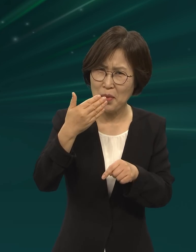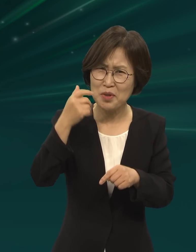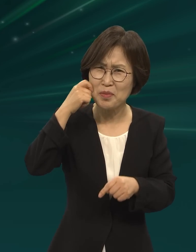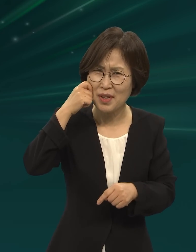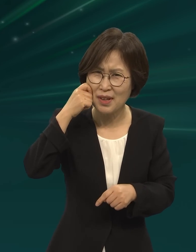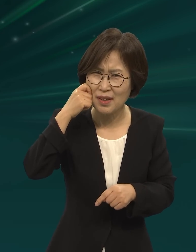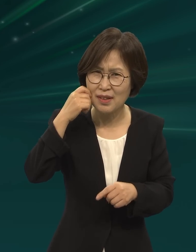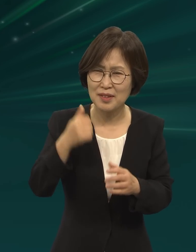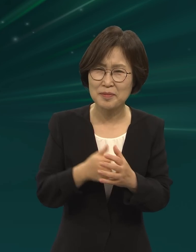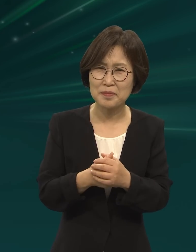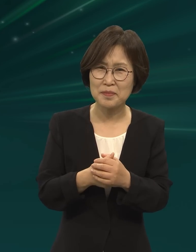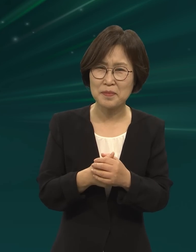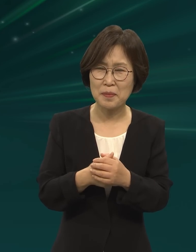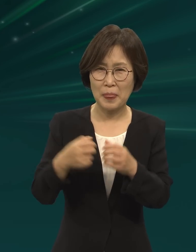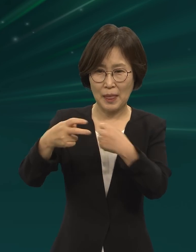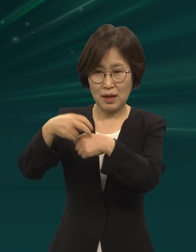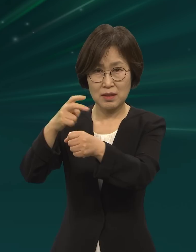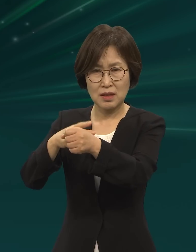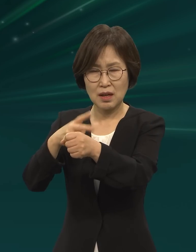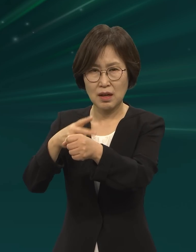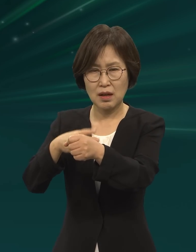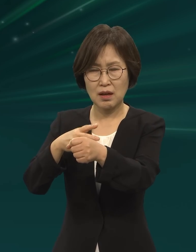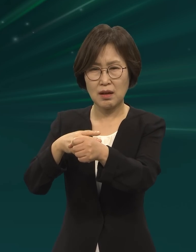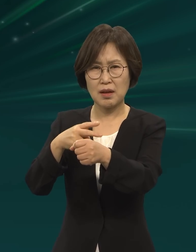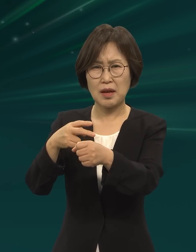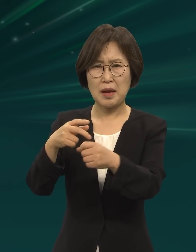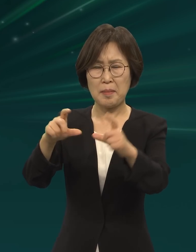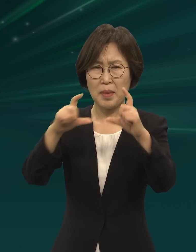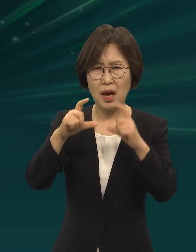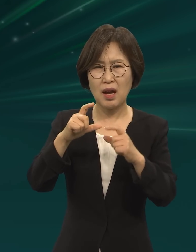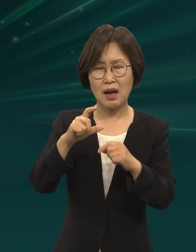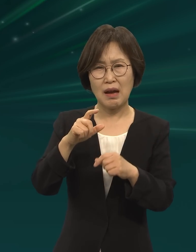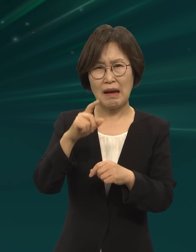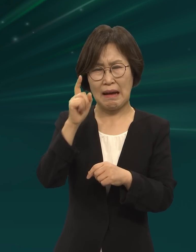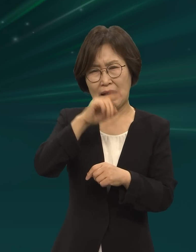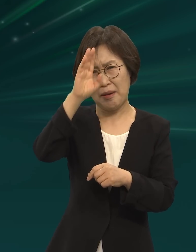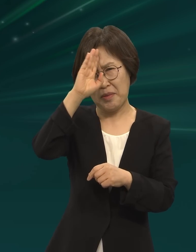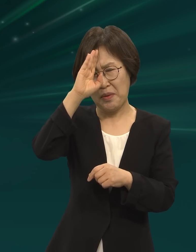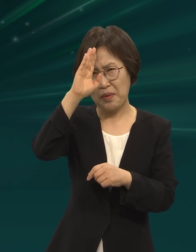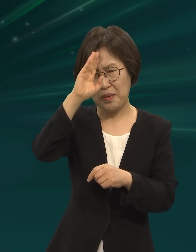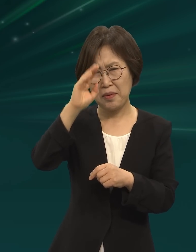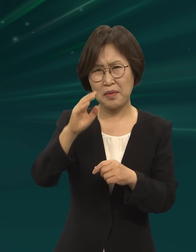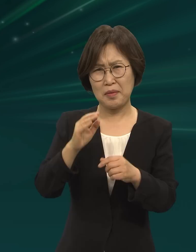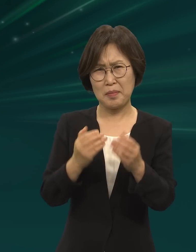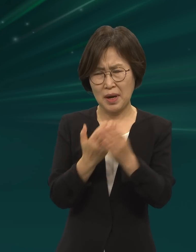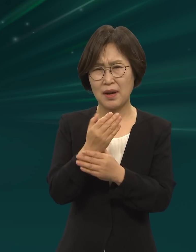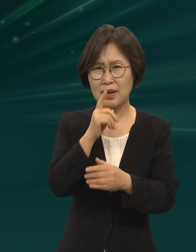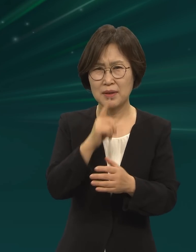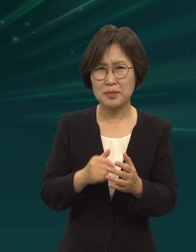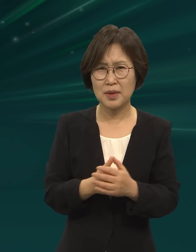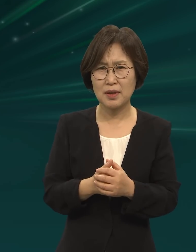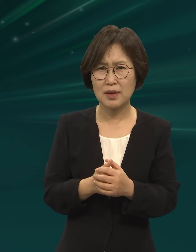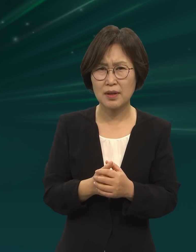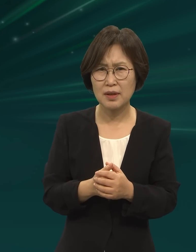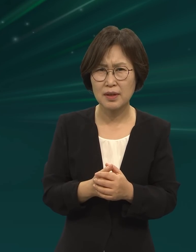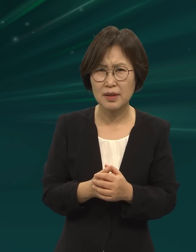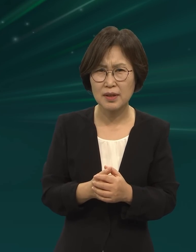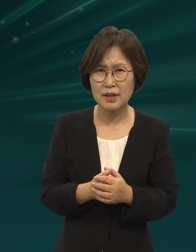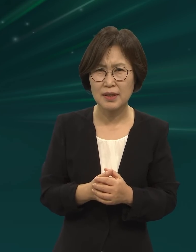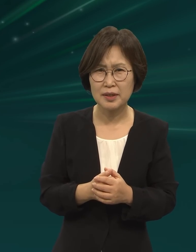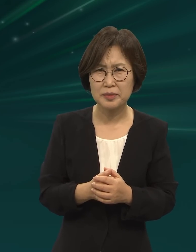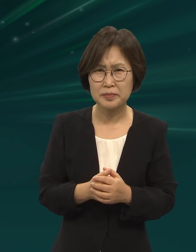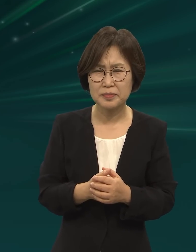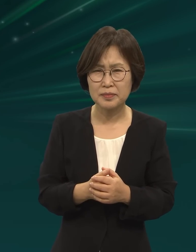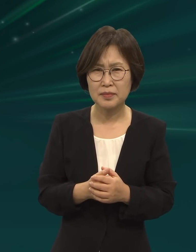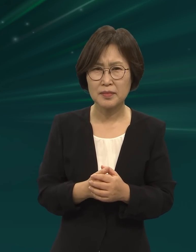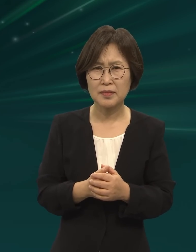의사님이 말했습니다. 그리고 이제 토요일날에 갔는데 화요일날에